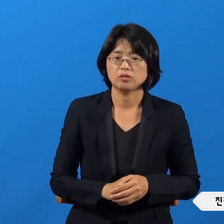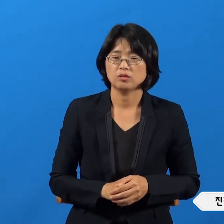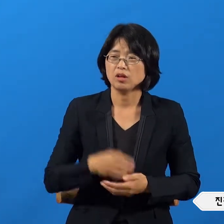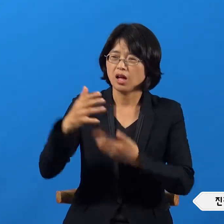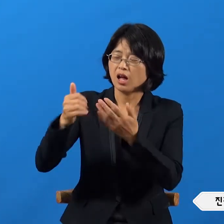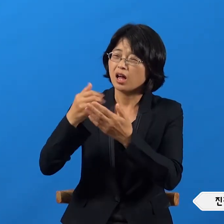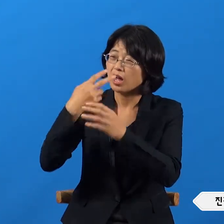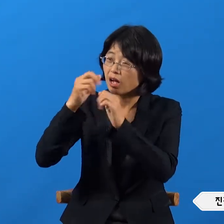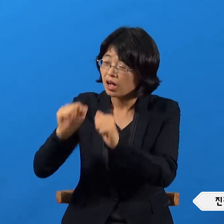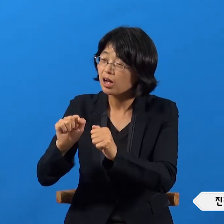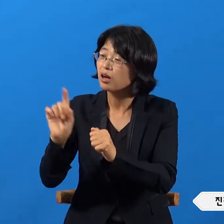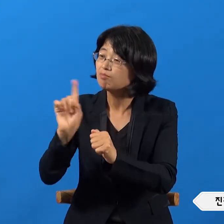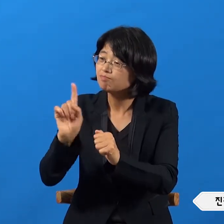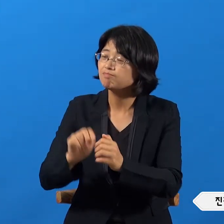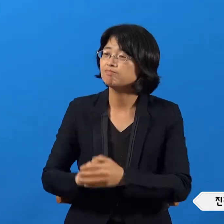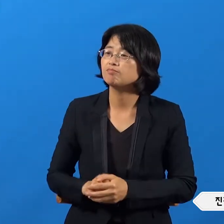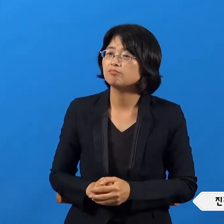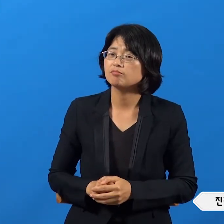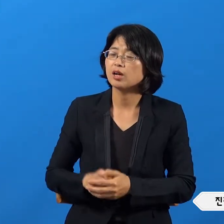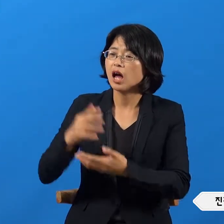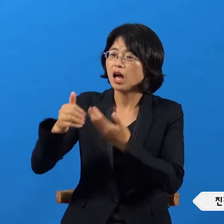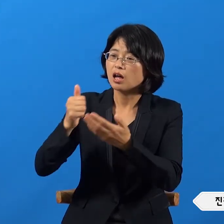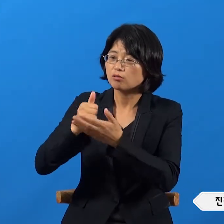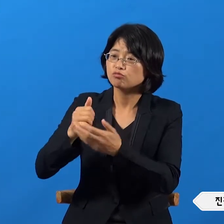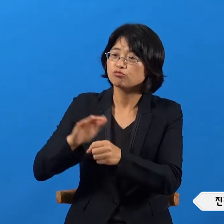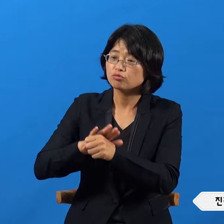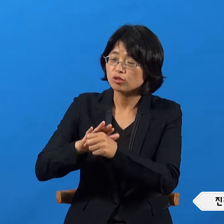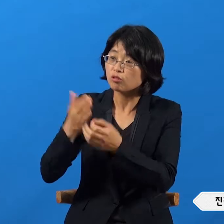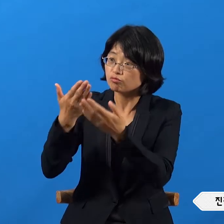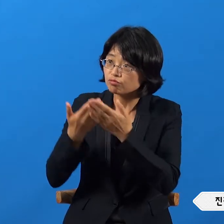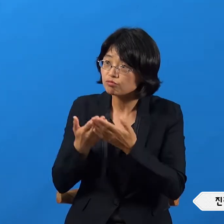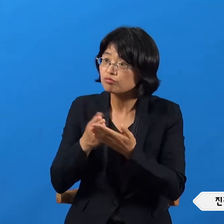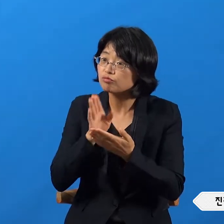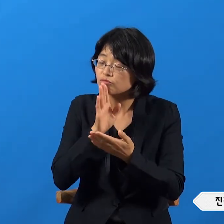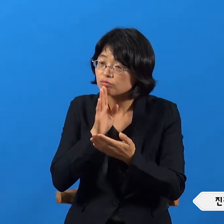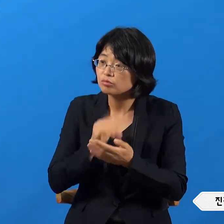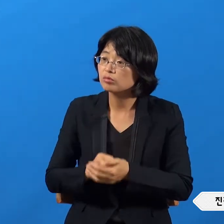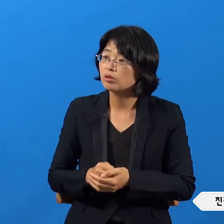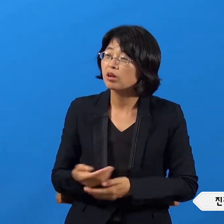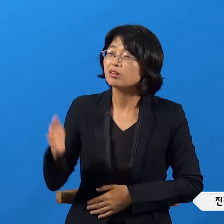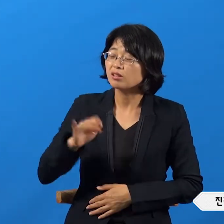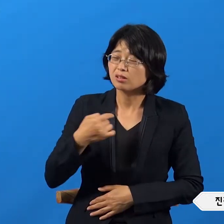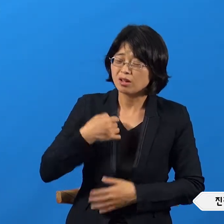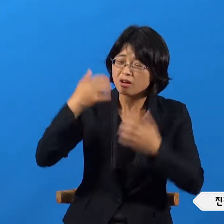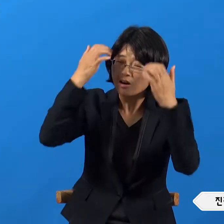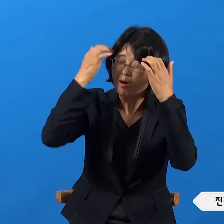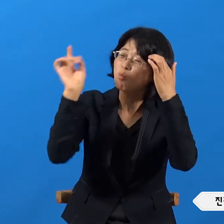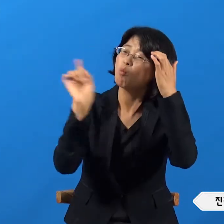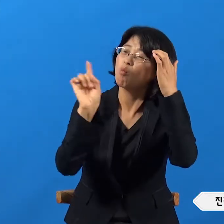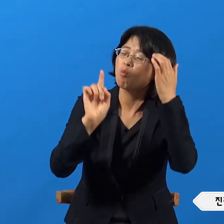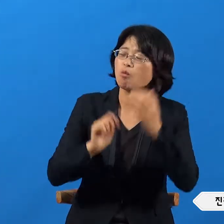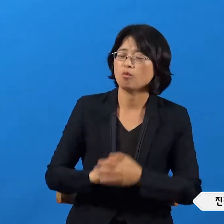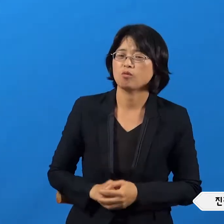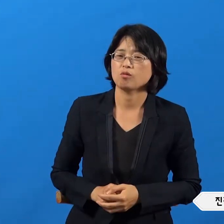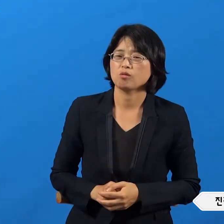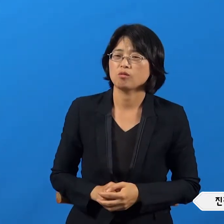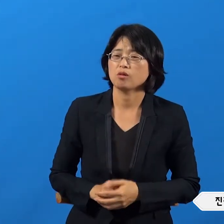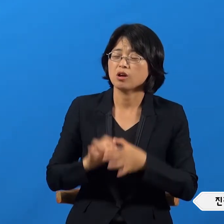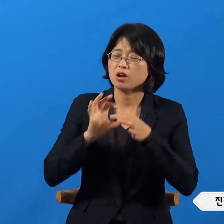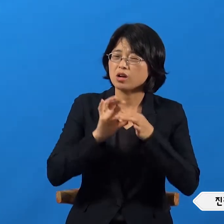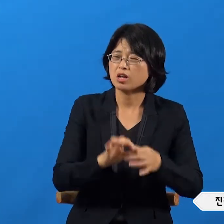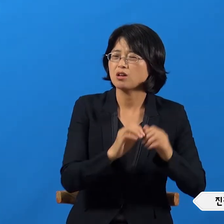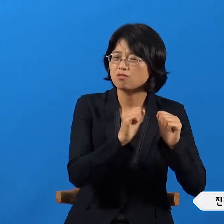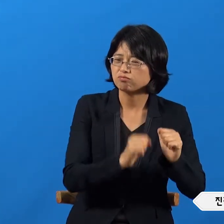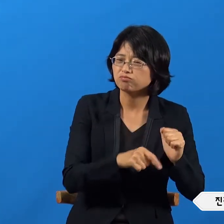우리를 사랑하시는데 왜 우리를 이렇게 힘든 광야 가운데 계속 두시는 겁니까? 왜 이런 어려움